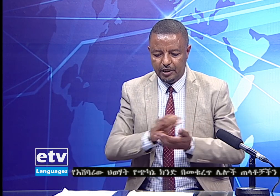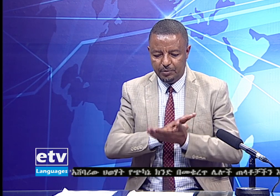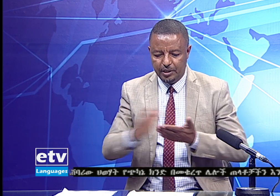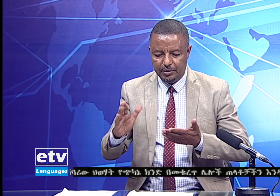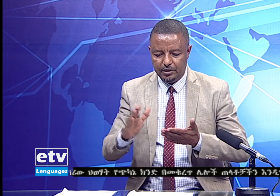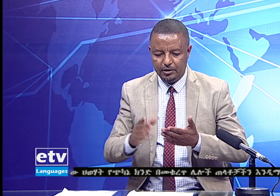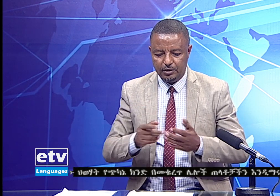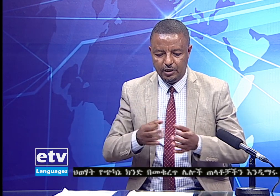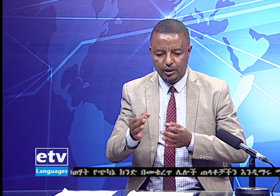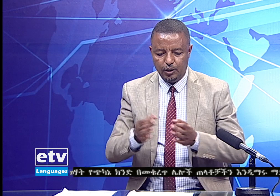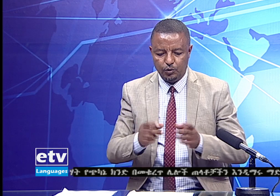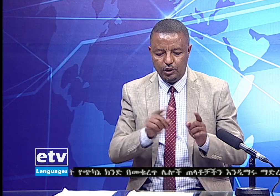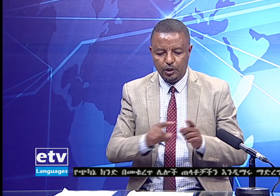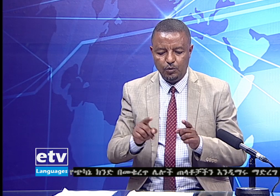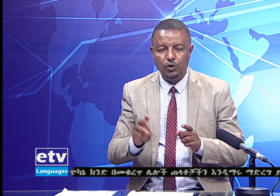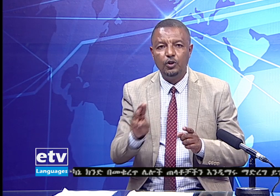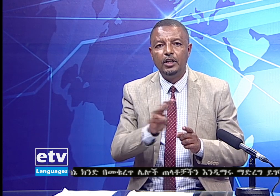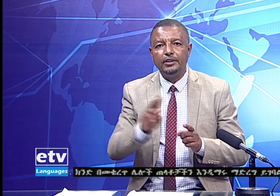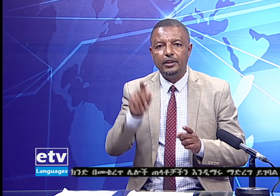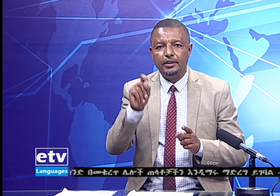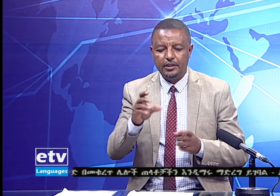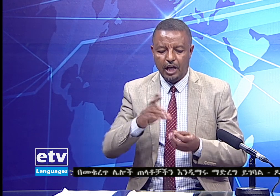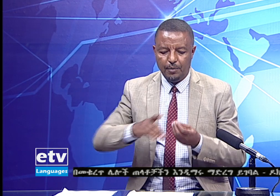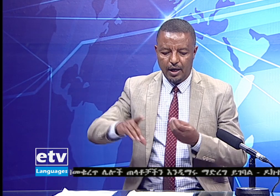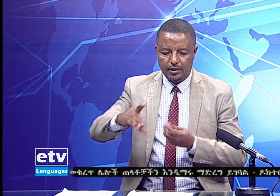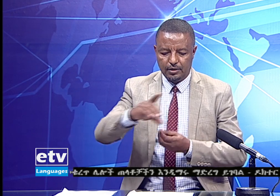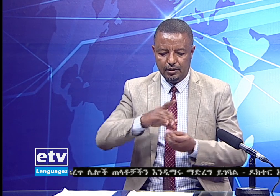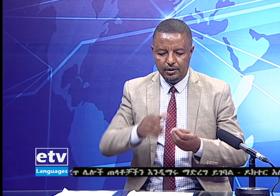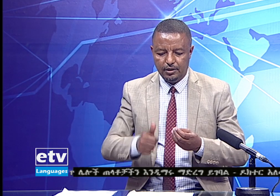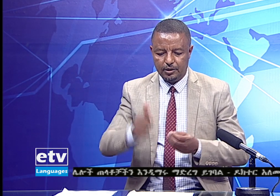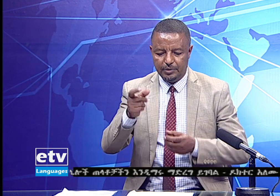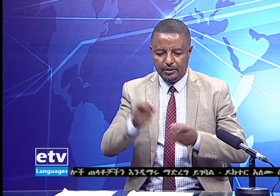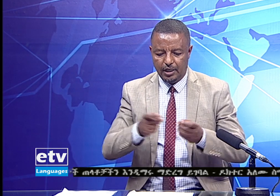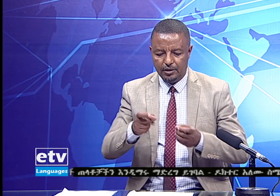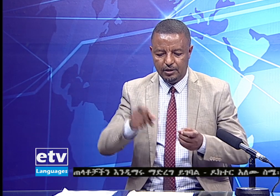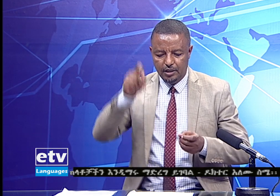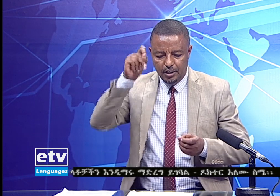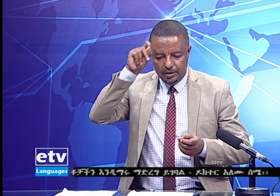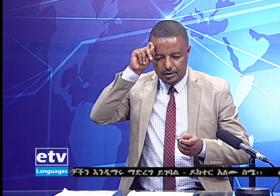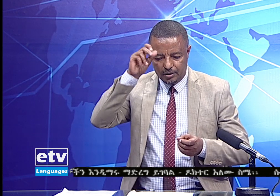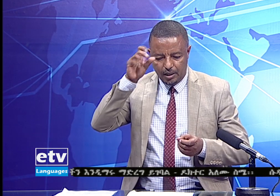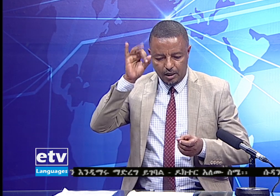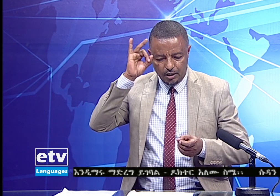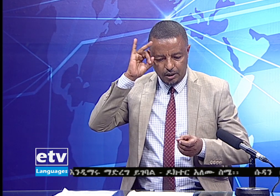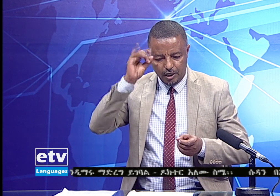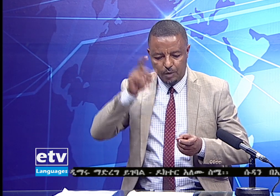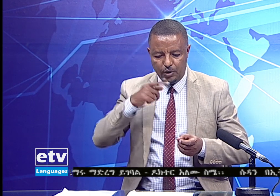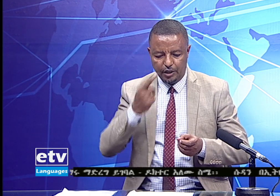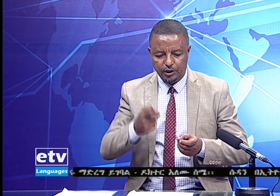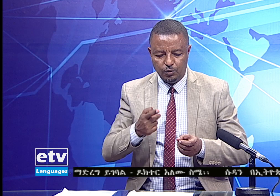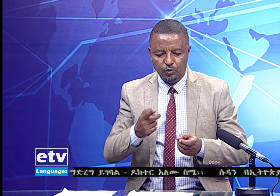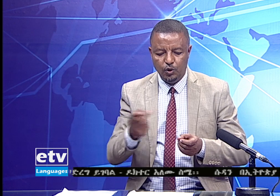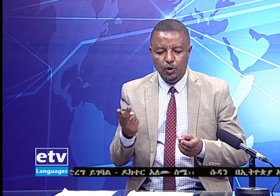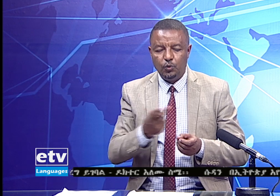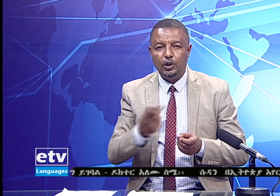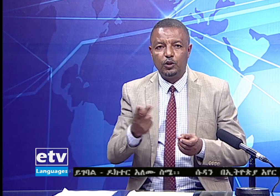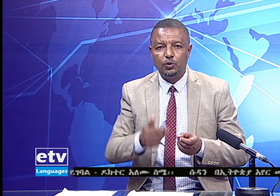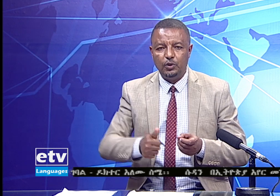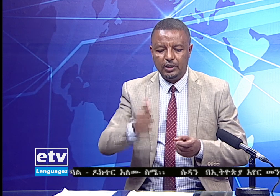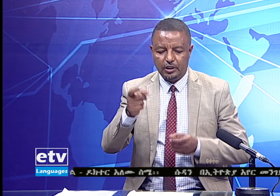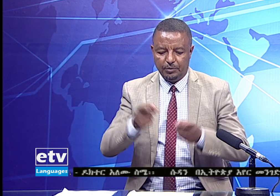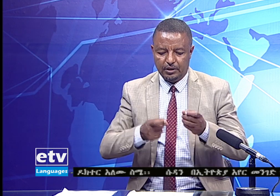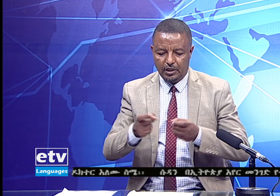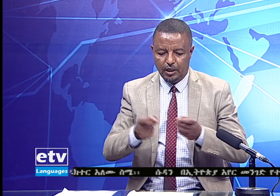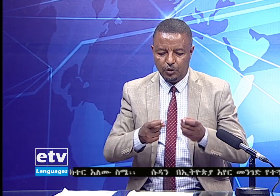ክንድ እንደሚደመሰስ የገለጹት ደግሞ የሲዳማ ክልል ርዕሰ መስተዳደር ደስታ ሌዳሞ ናቸው።